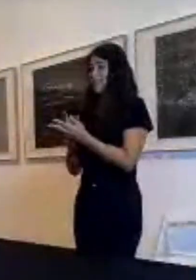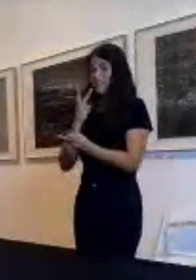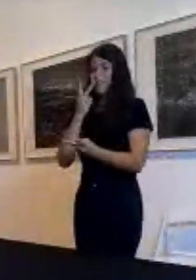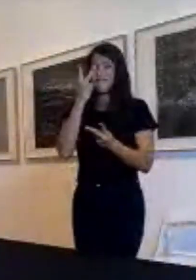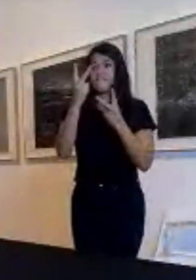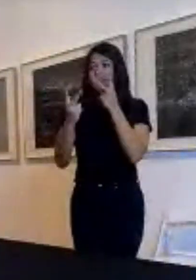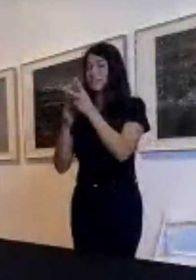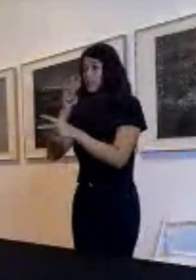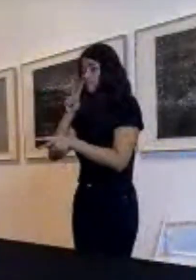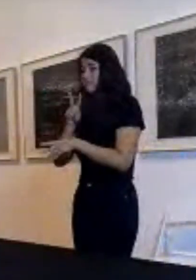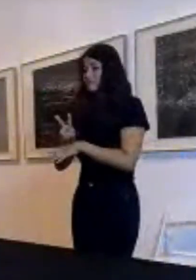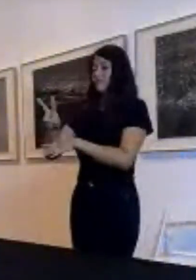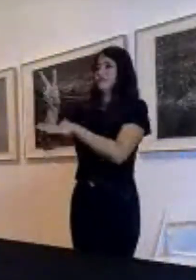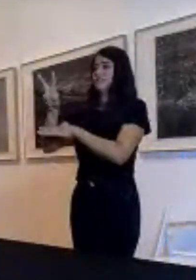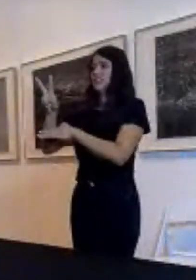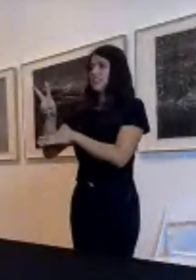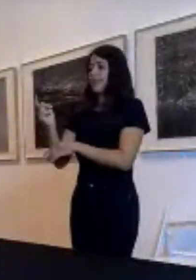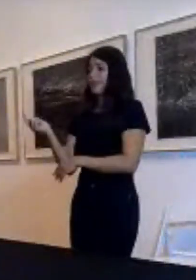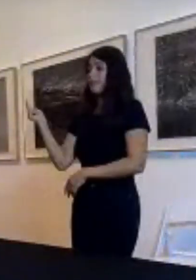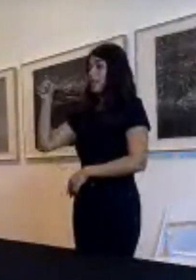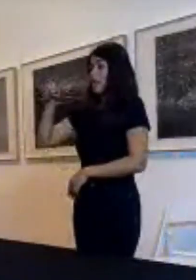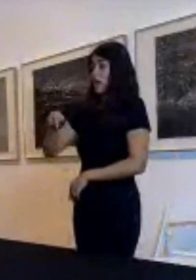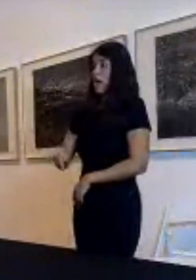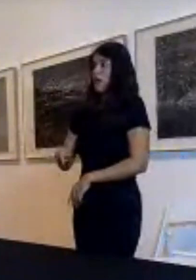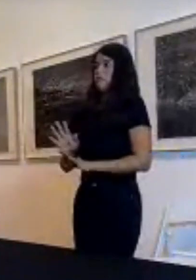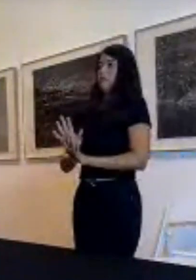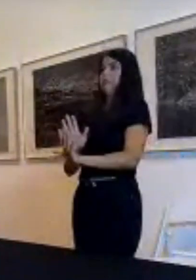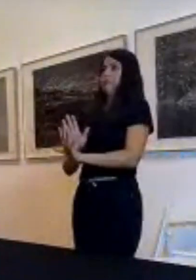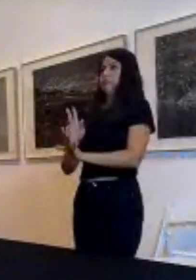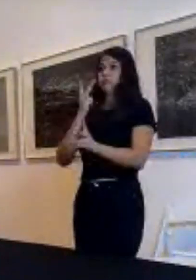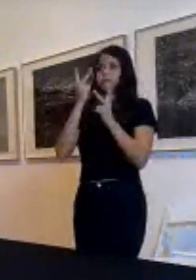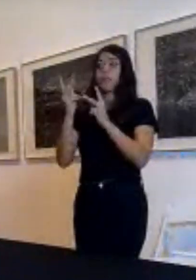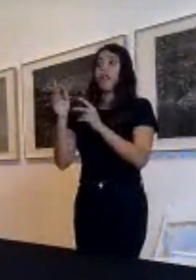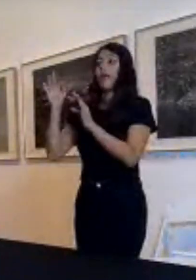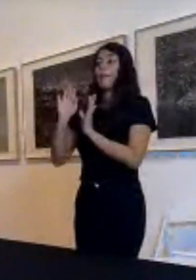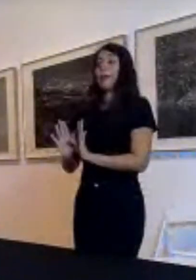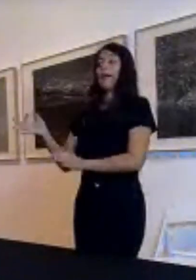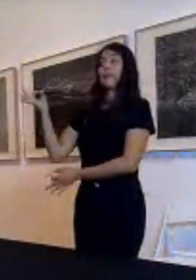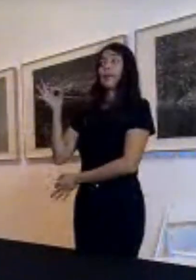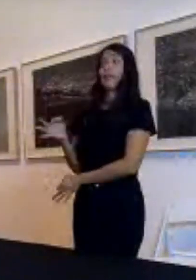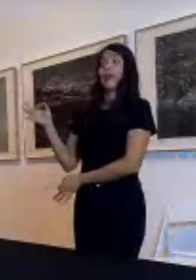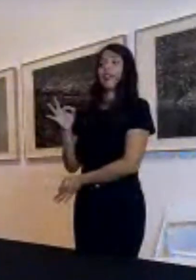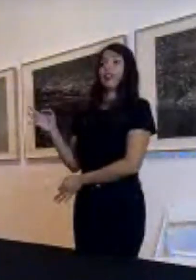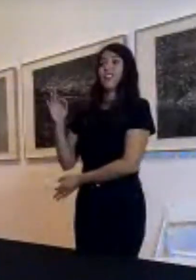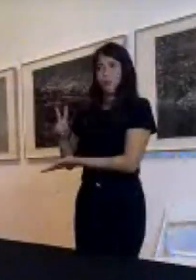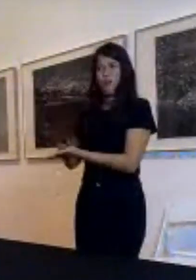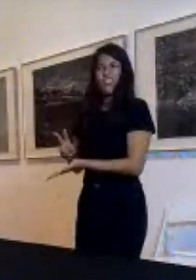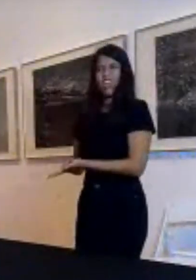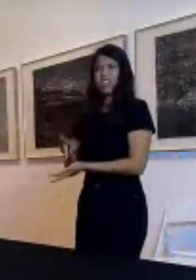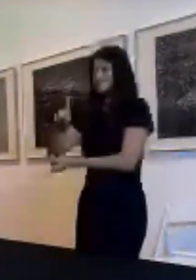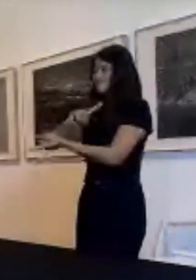que Marcela también comentaba, ¿no? Esto de llegar al museo y mirar la obra desde ahí, esperar a que alguien te cuente y te entregue una verdad. Esos cambios